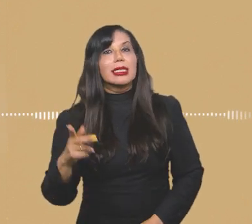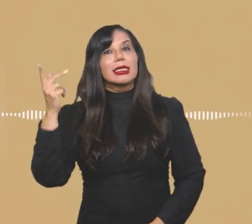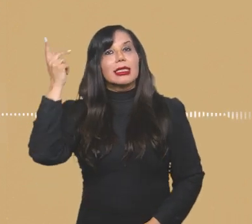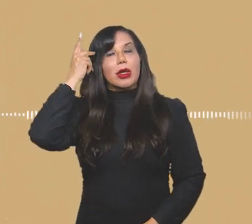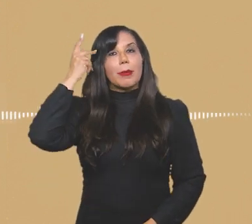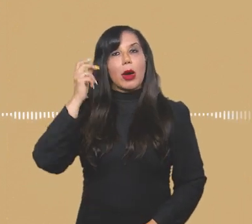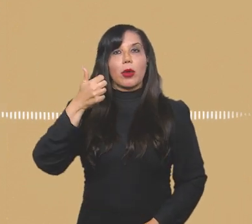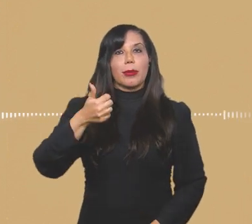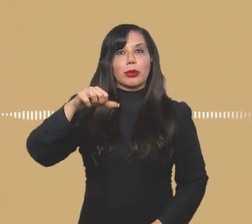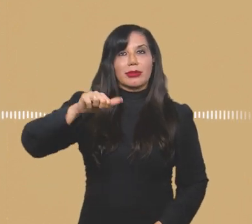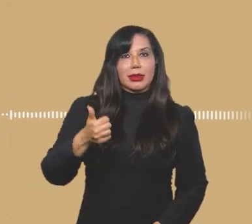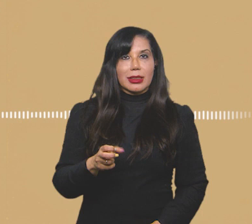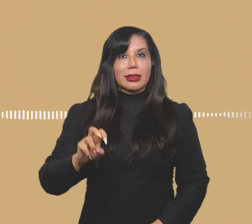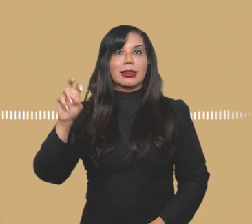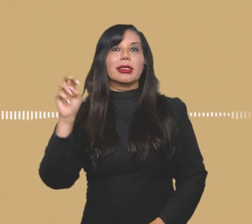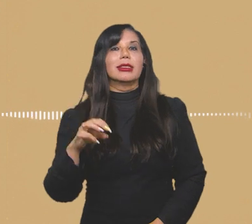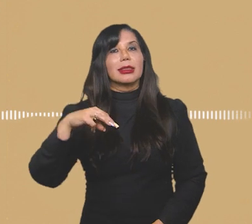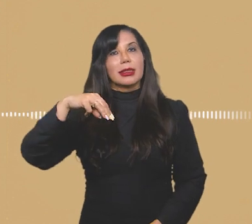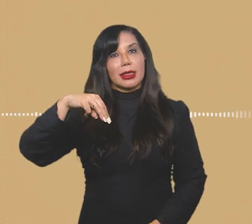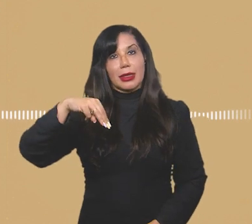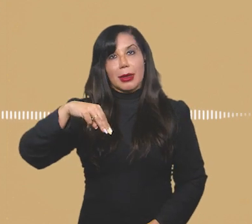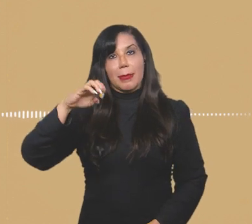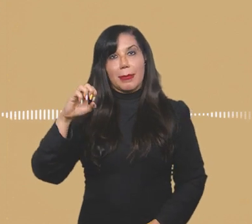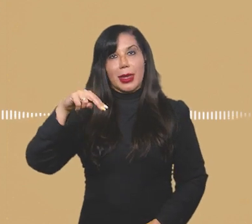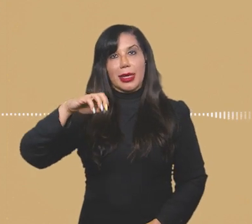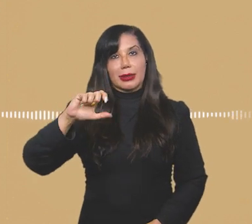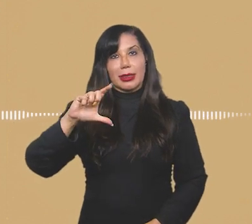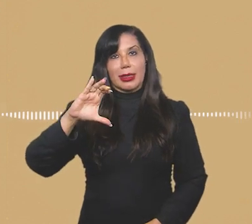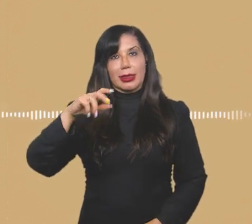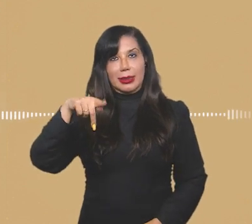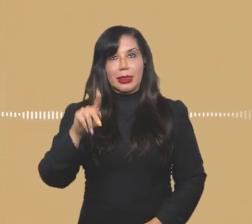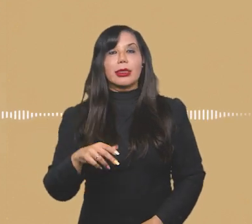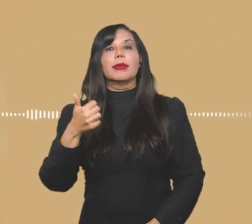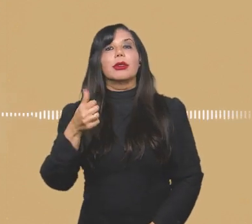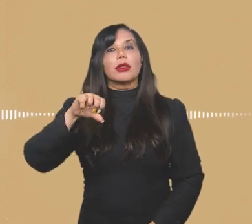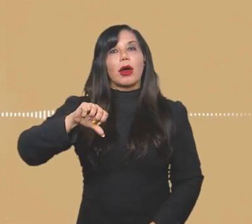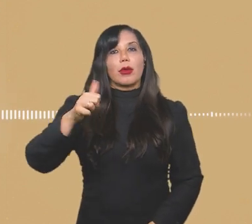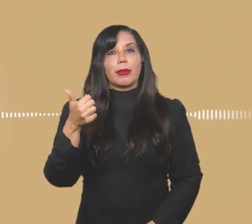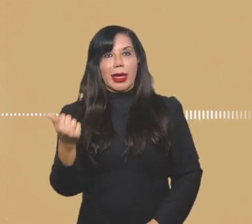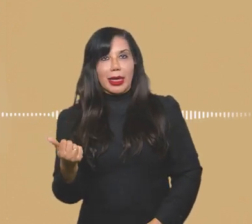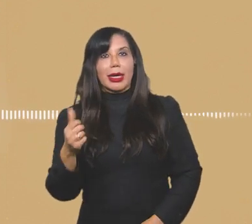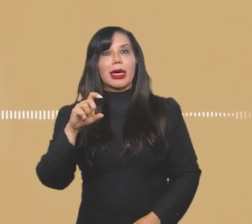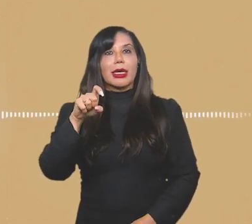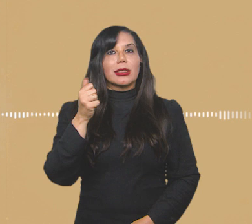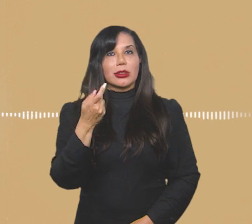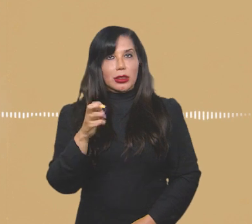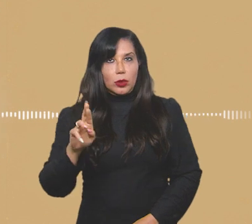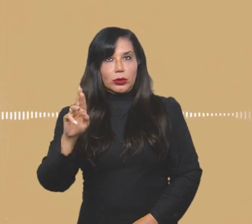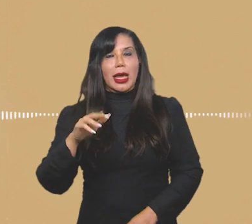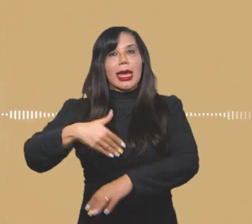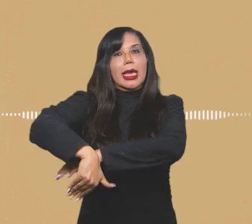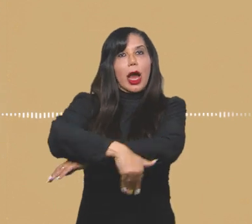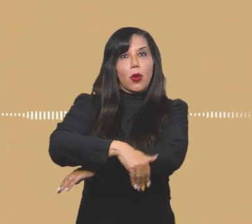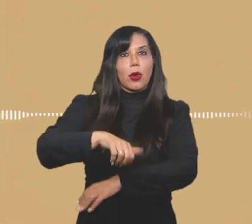1935, Raça. São Paulo, 1915, O Menelik. 1916, O Chalter